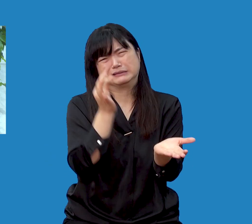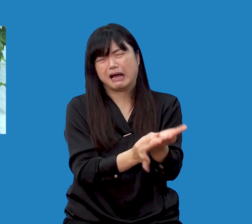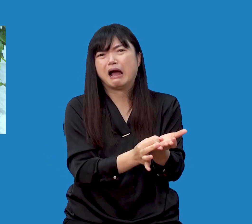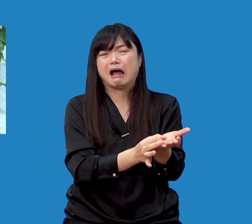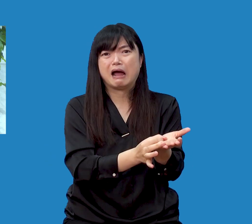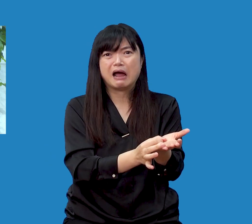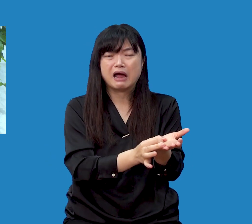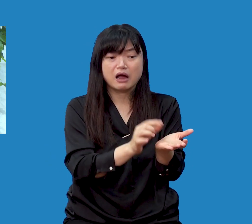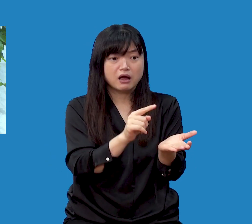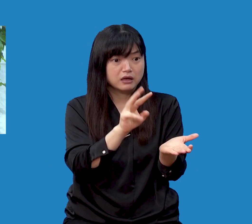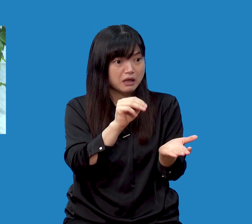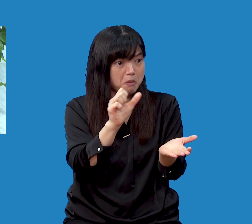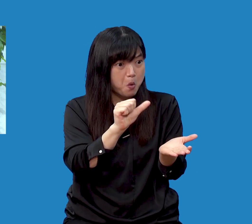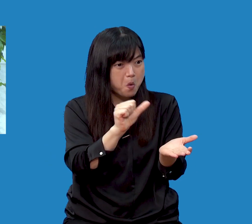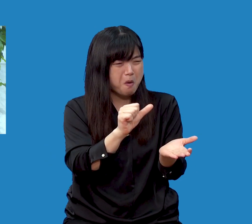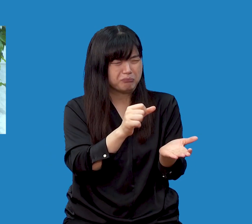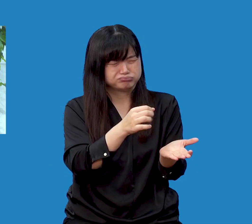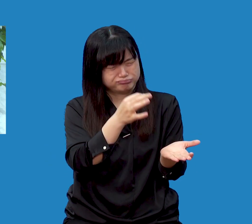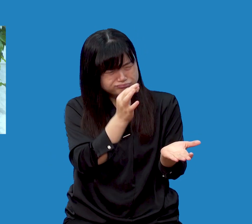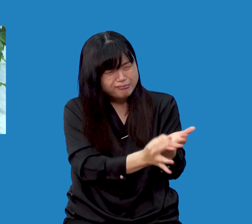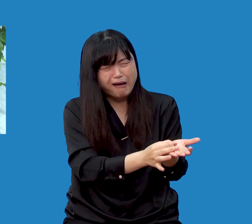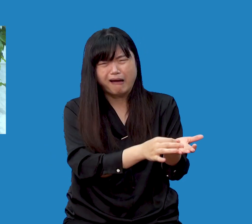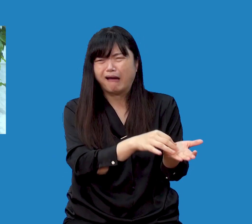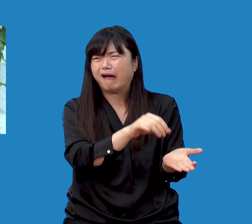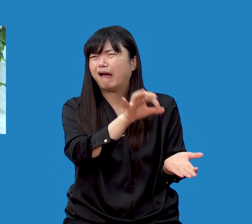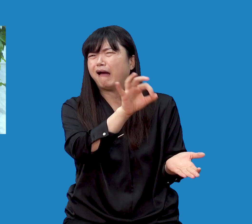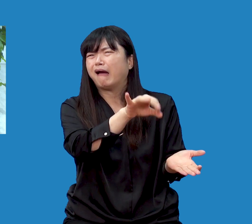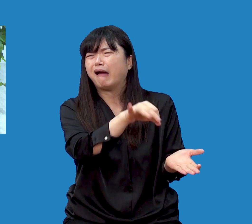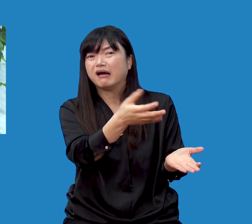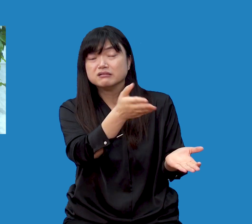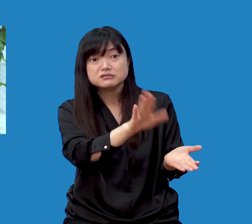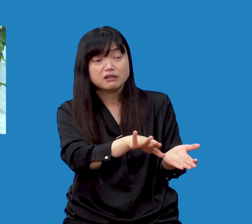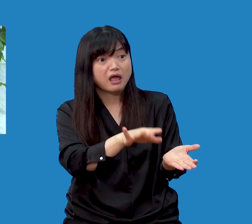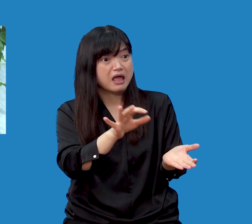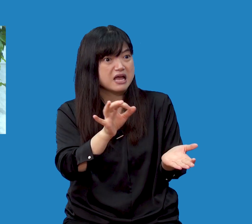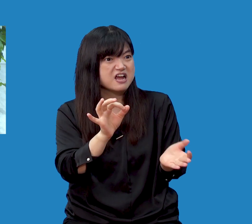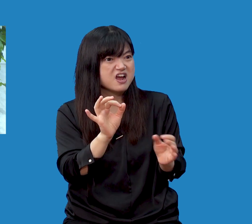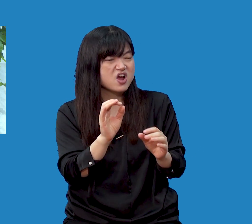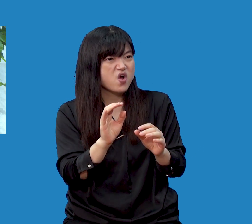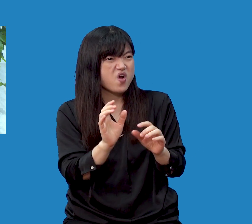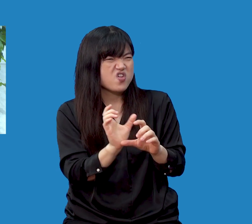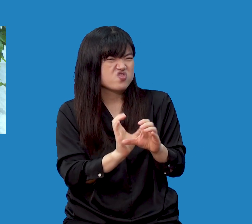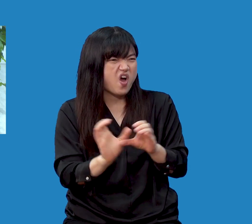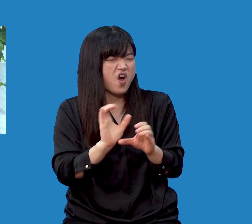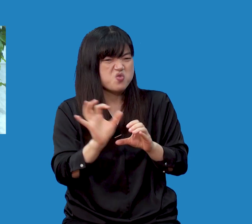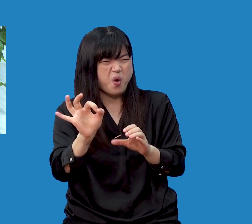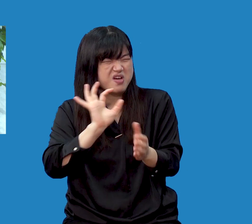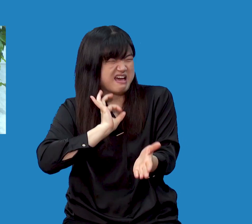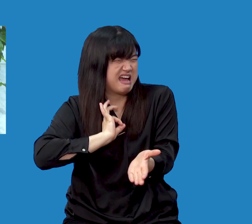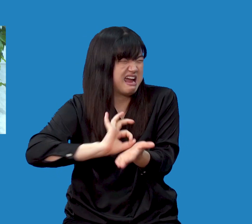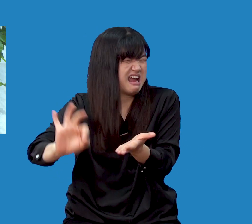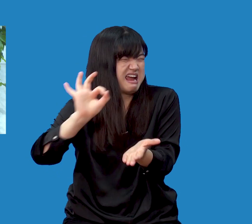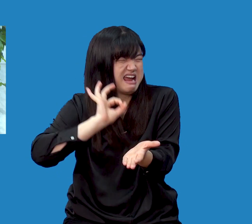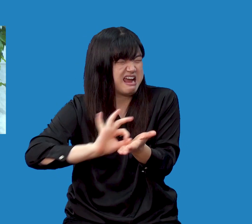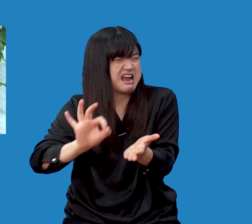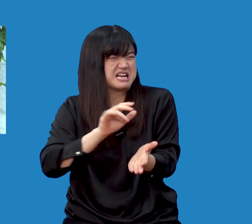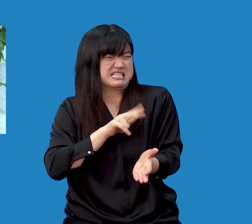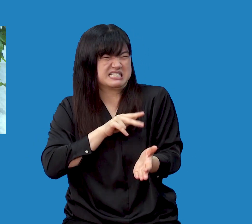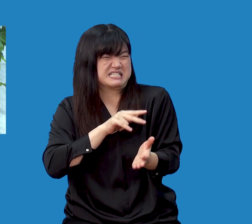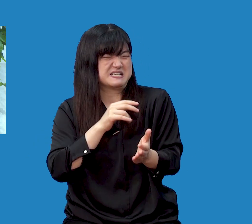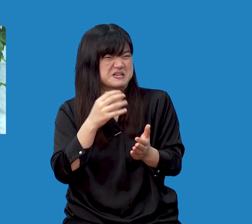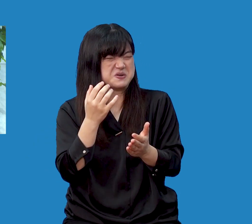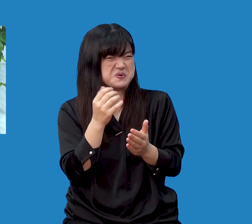3만 5천 원 정도 하는 그 금배지를 10만 배의 돈을 들여서라도 달려고